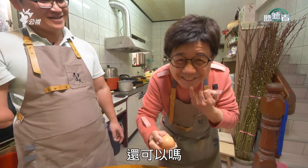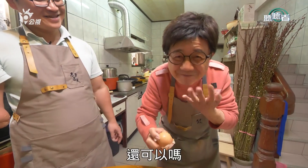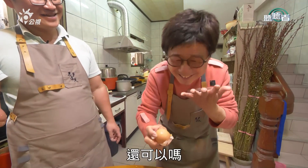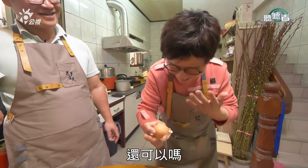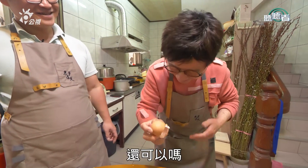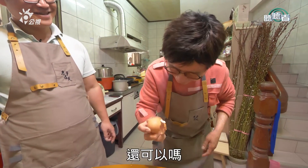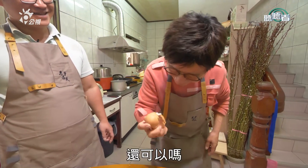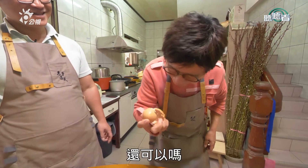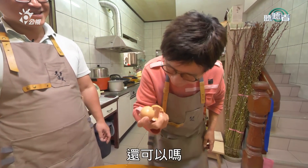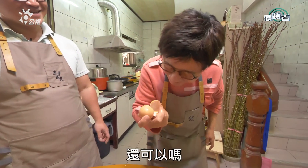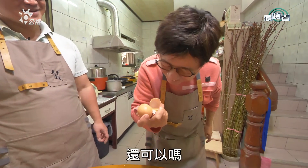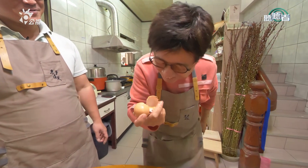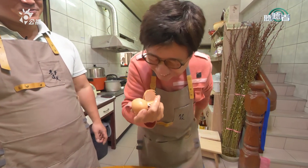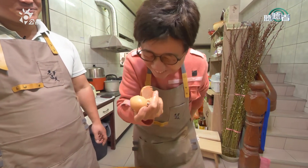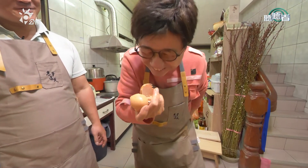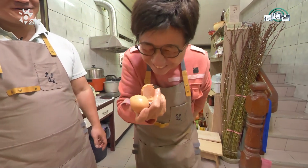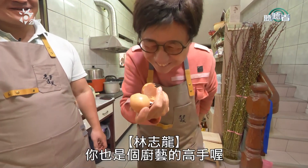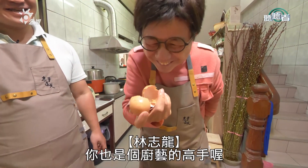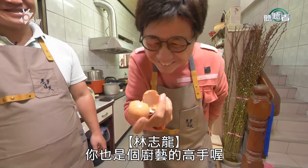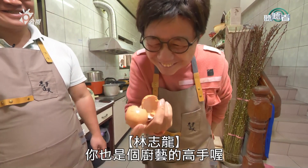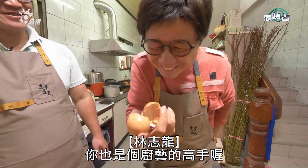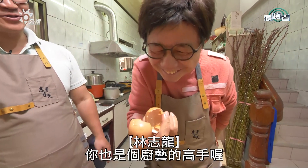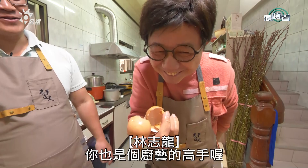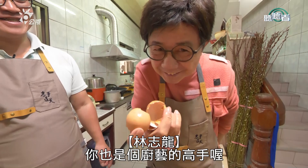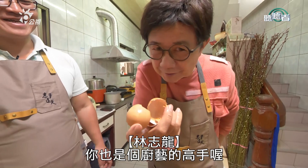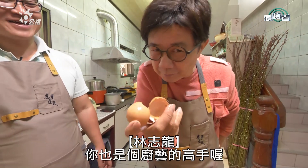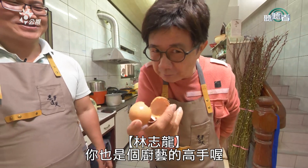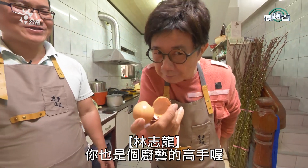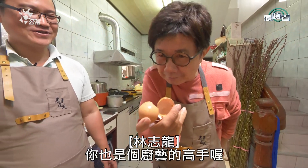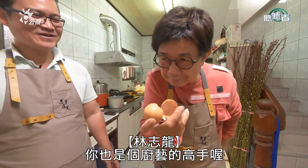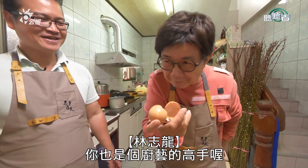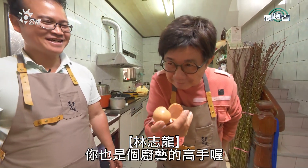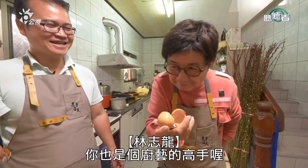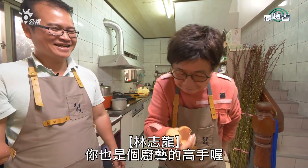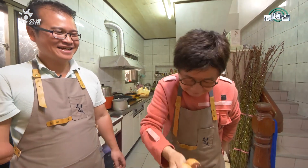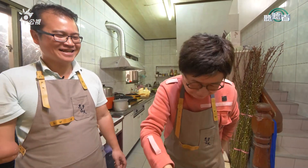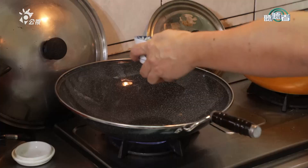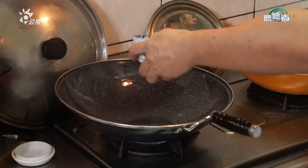还可以吗？ 你也是个厨艺的高手哦。